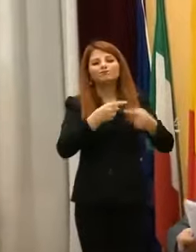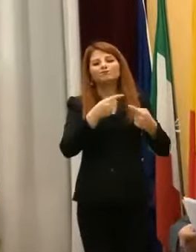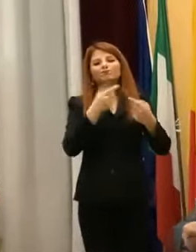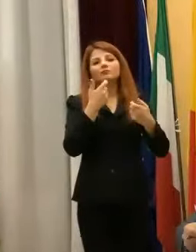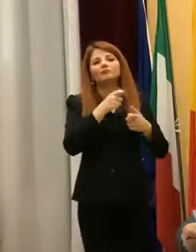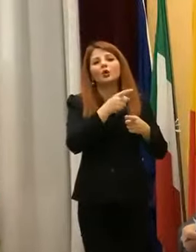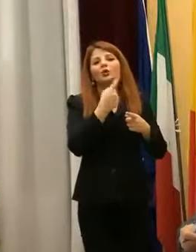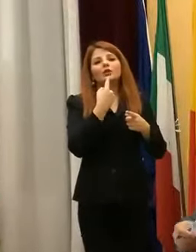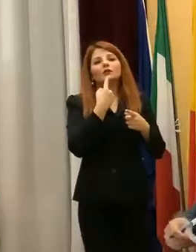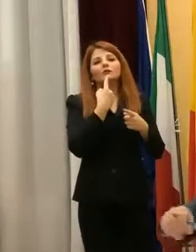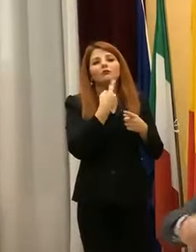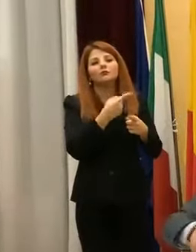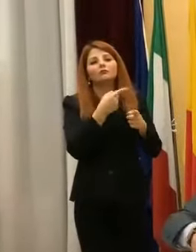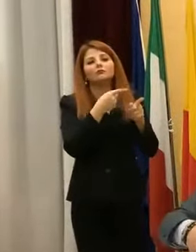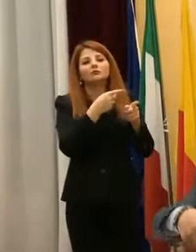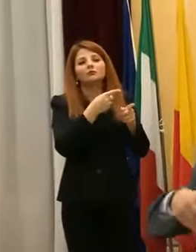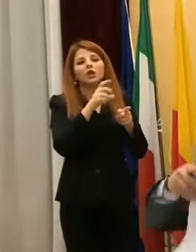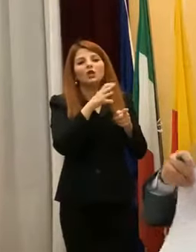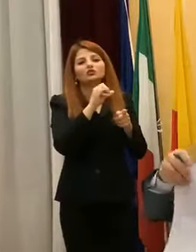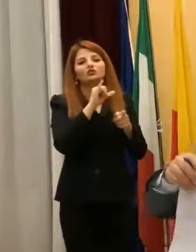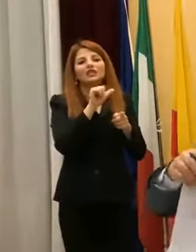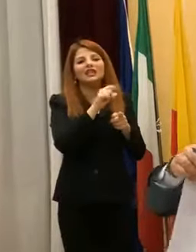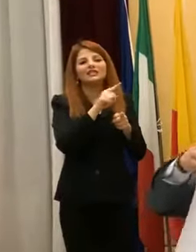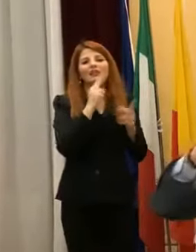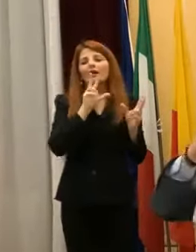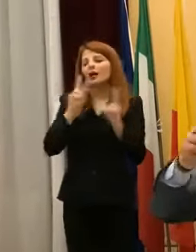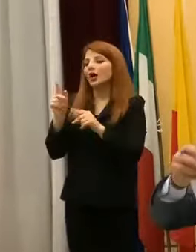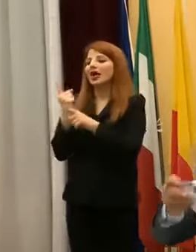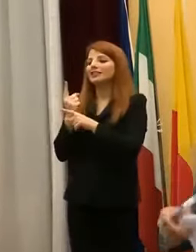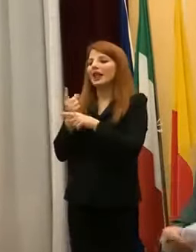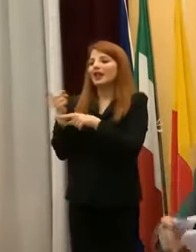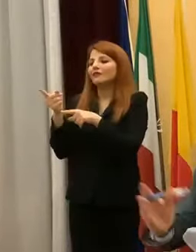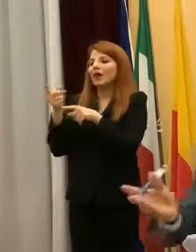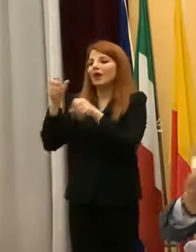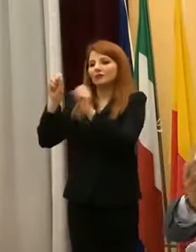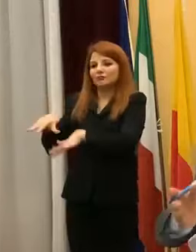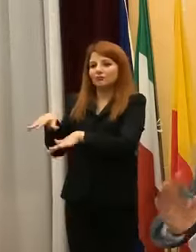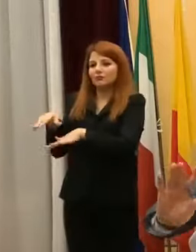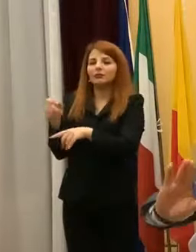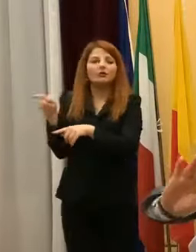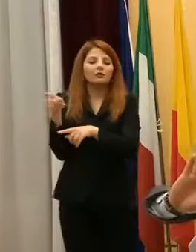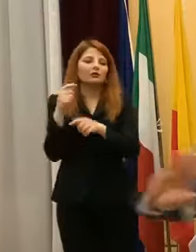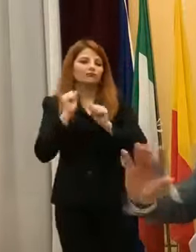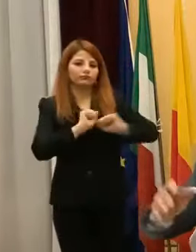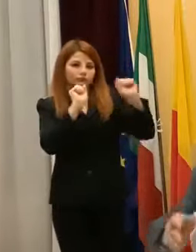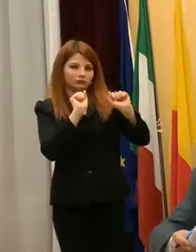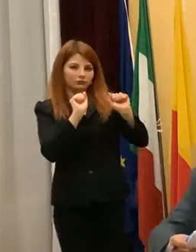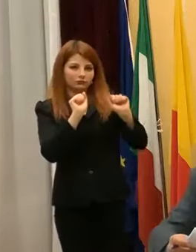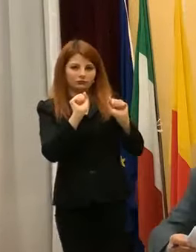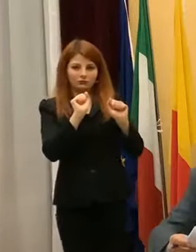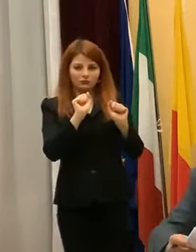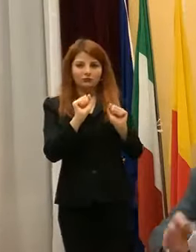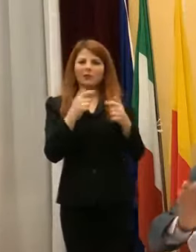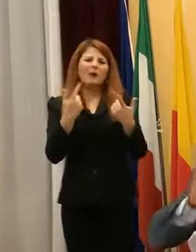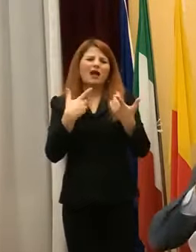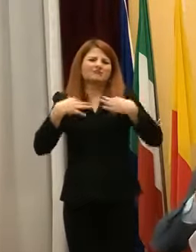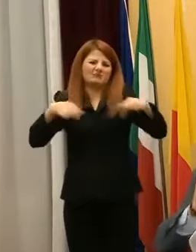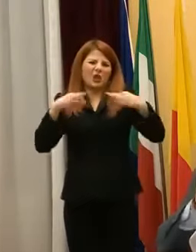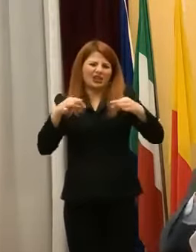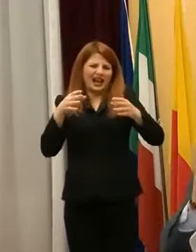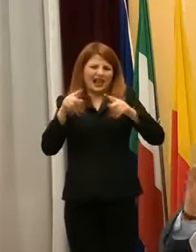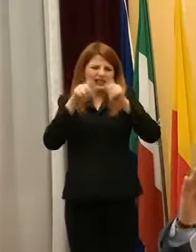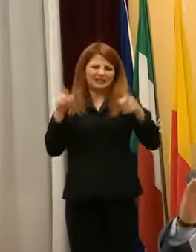no? Ma di questo ce ne frega poco, perché sono diatribe che ovviamente riguardano la dialettica sindacale.